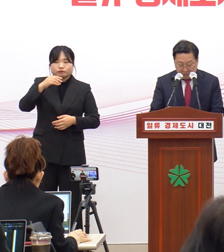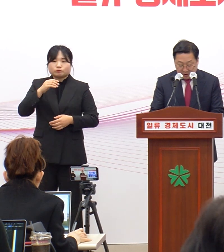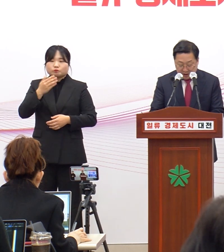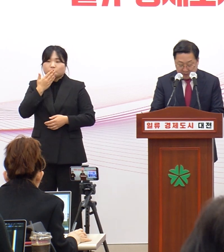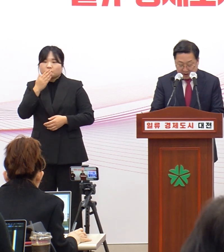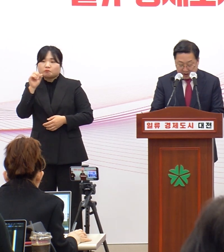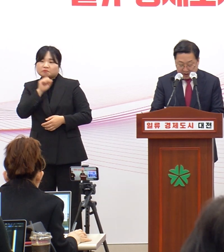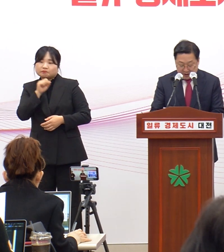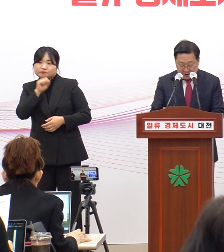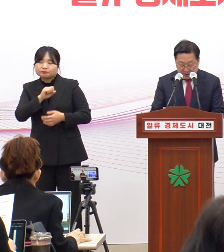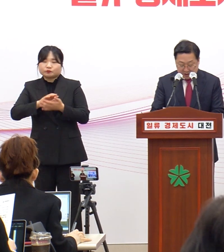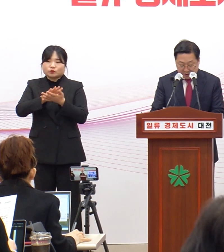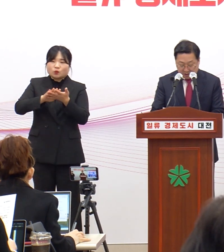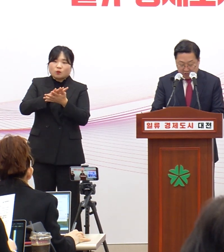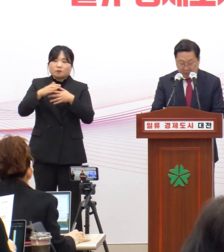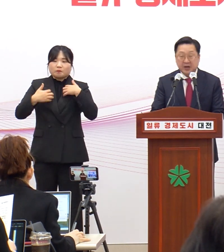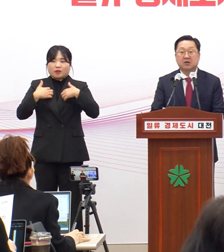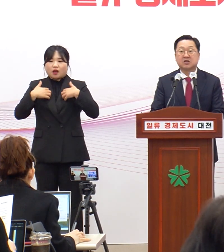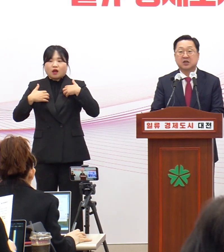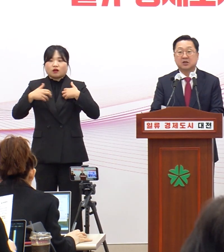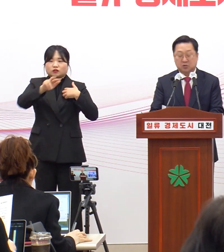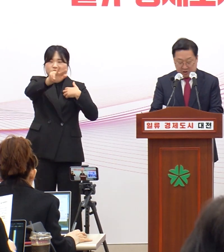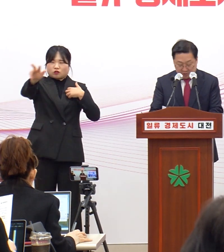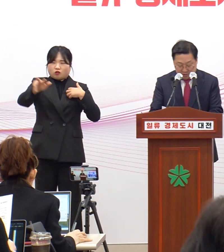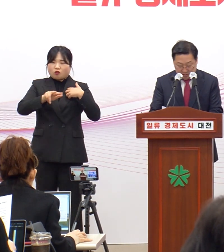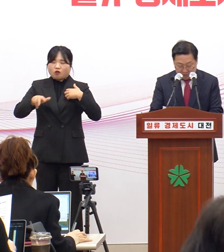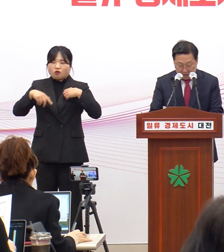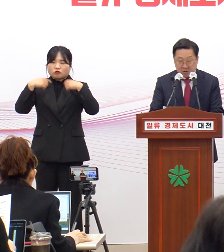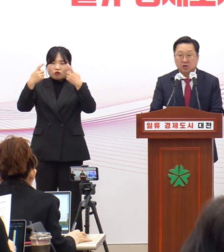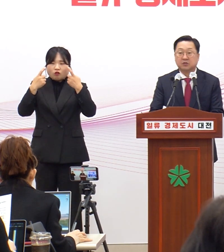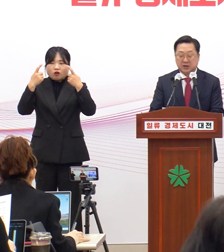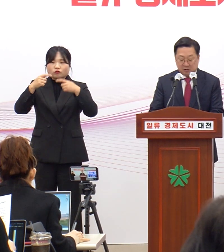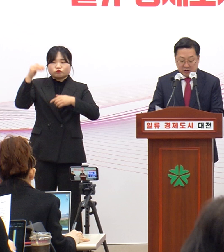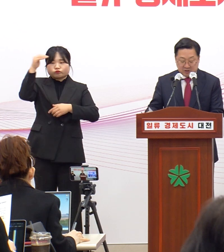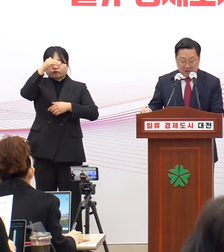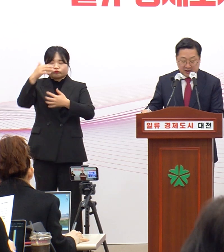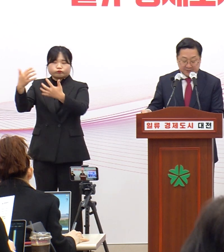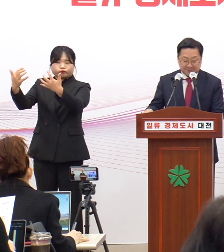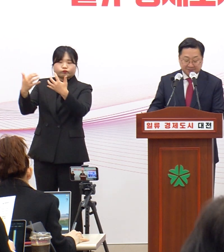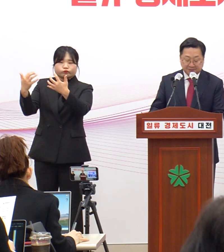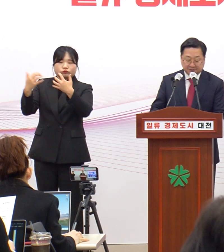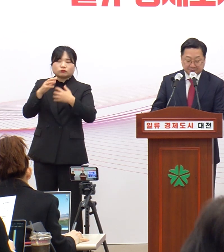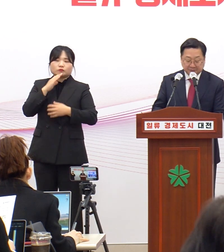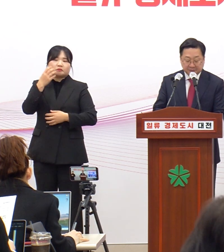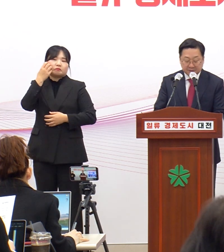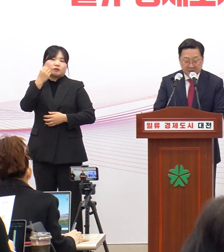전국 관광객이 발길이 끊이지 않는 더욱 매력적인 도시로 거듭나고 있습니다.